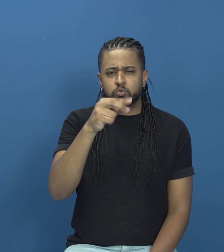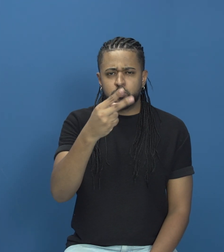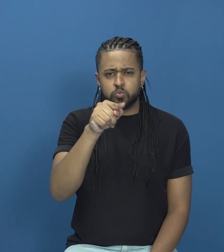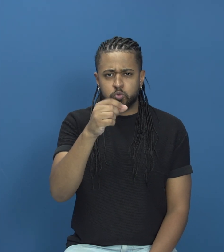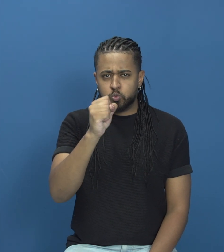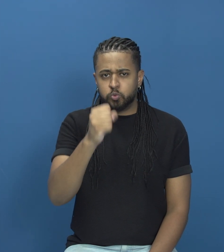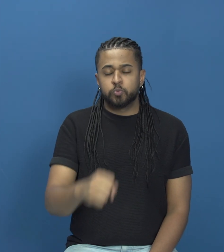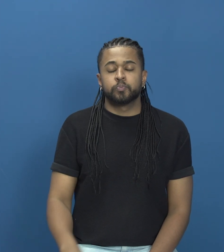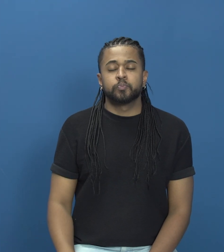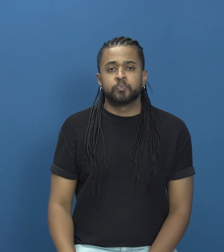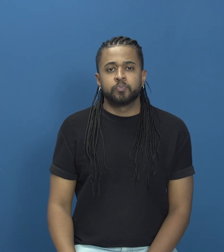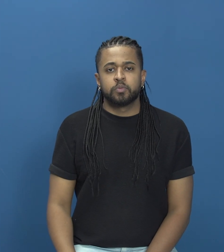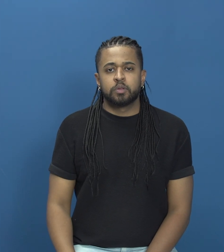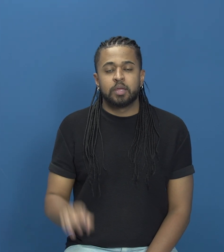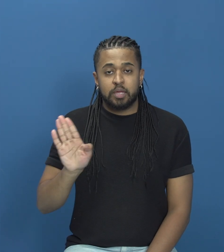5.2.8.